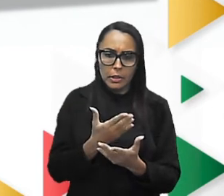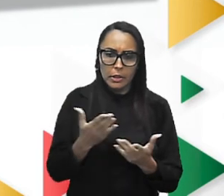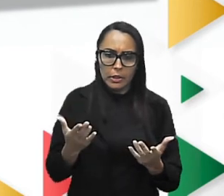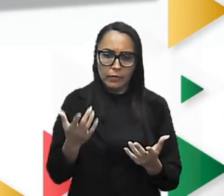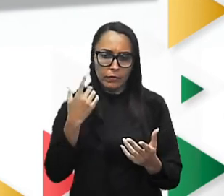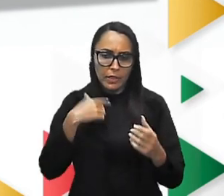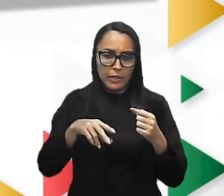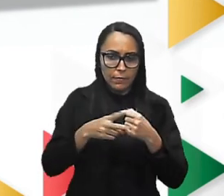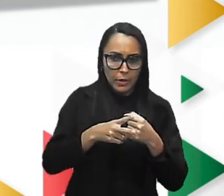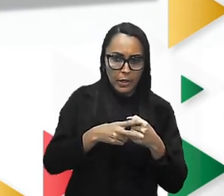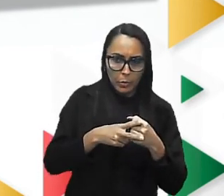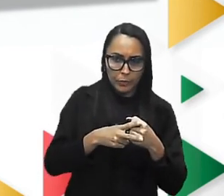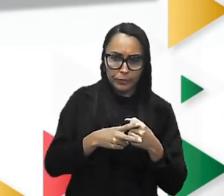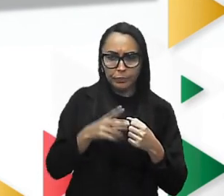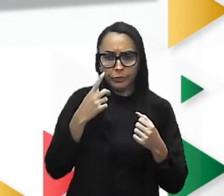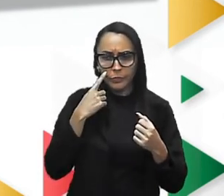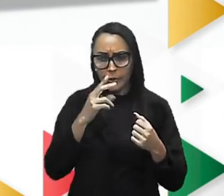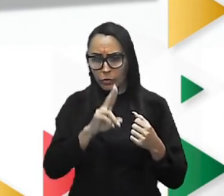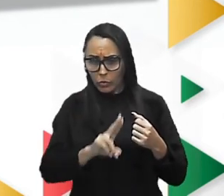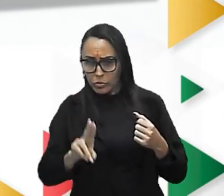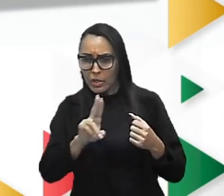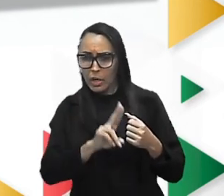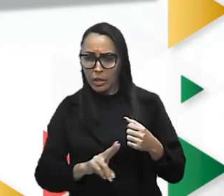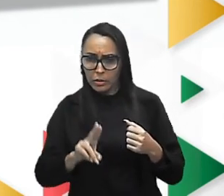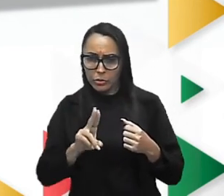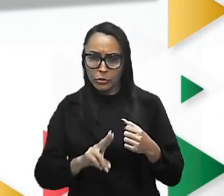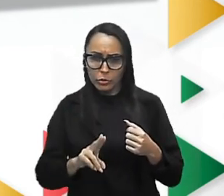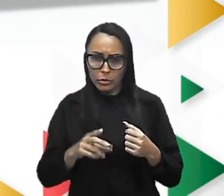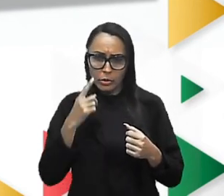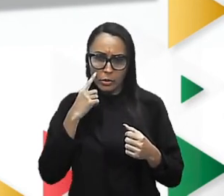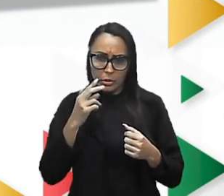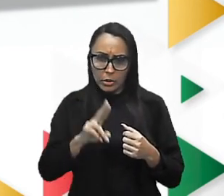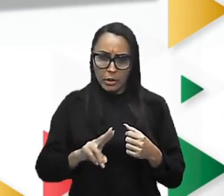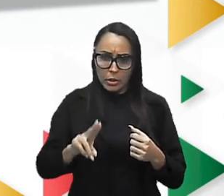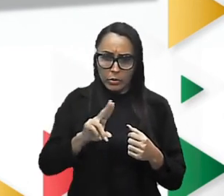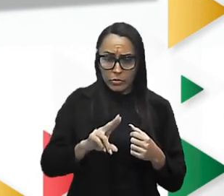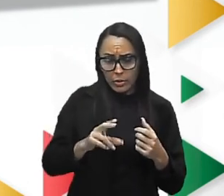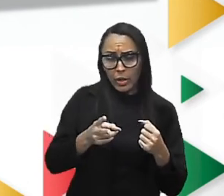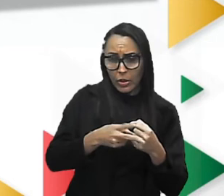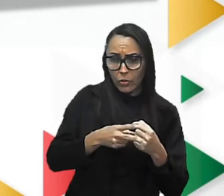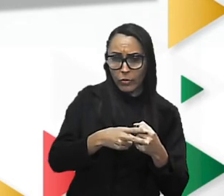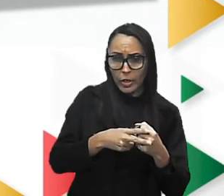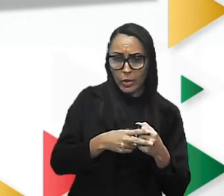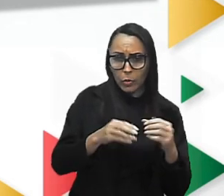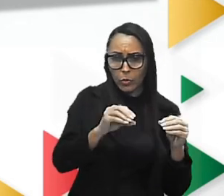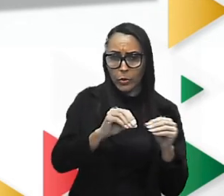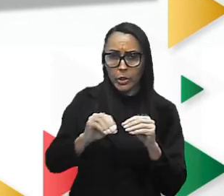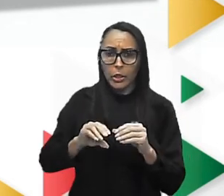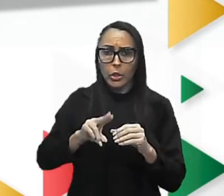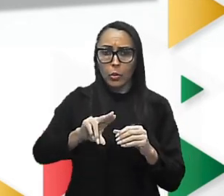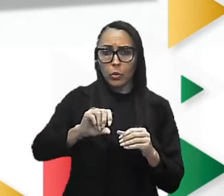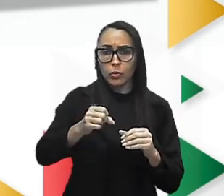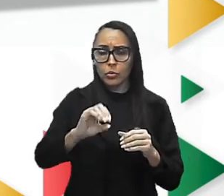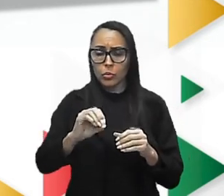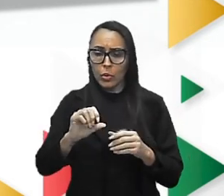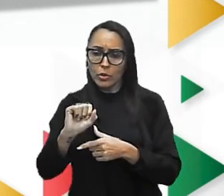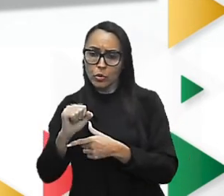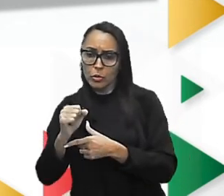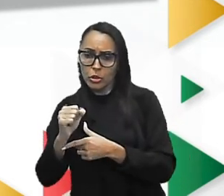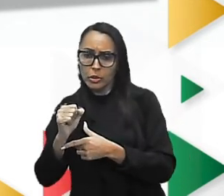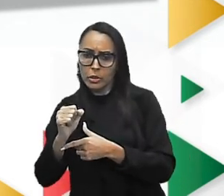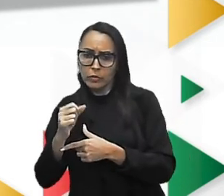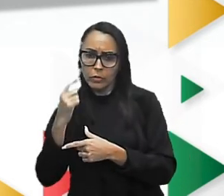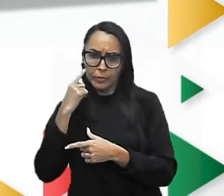Por exemplo, usar, uso. Usar é o verbo, uso é o substantivo. Voltar, volta. Por isso que